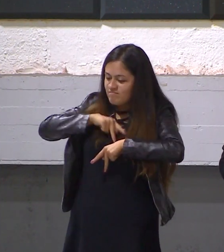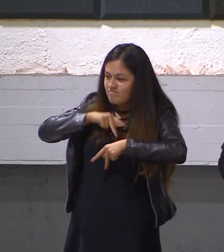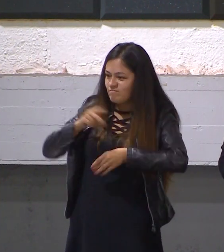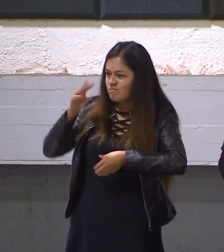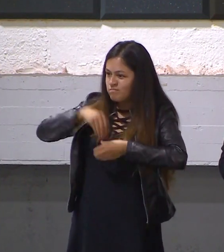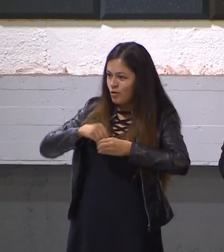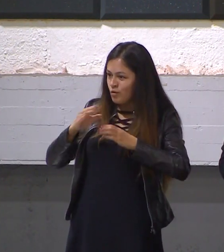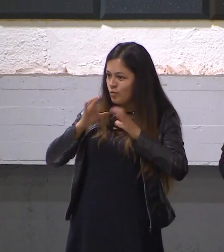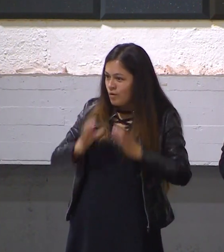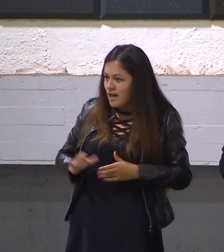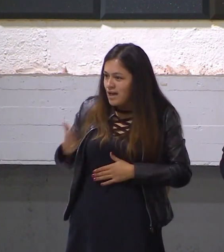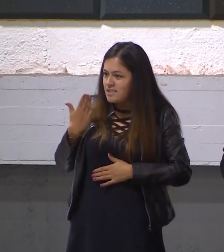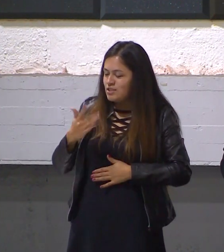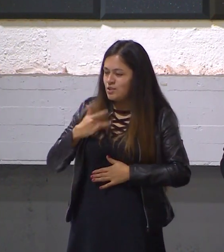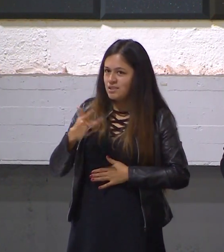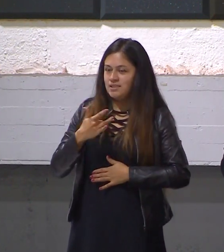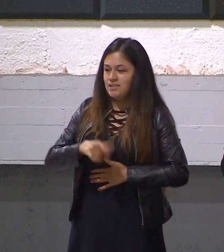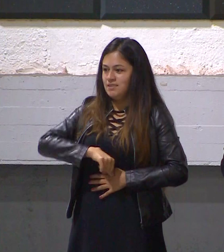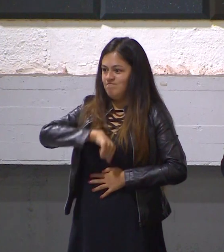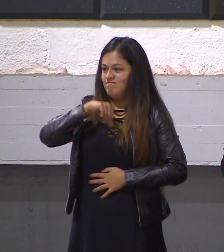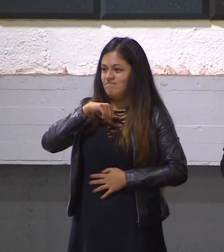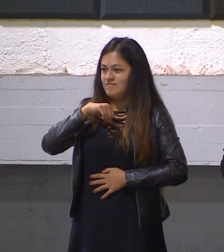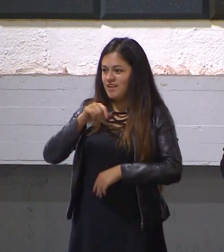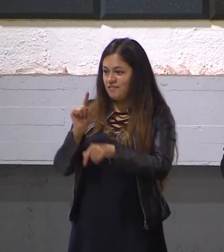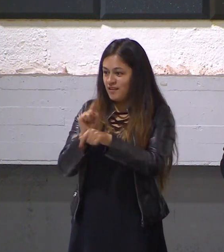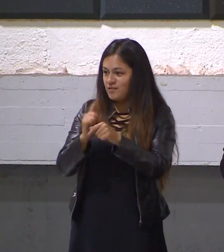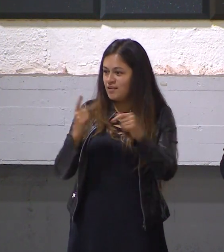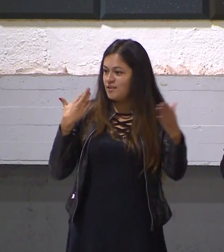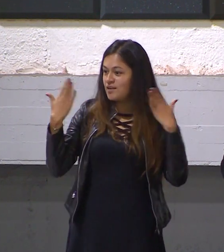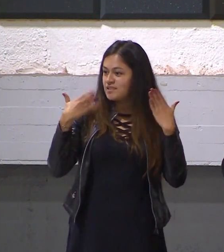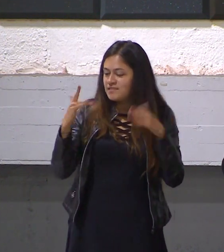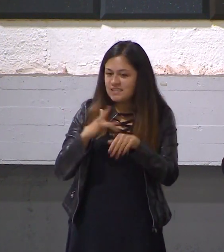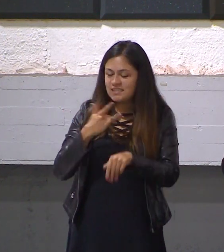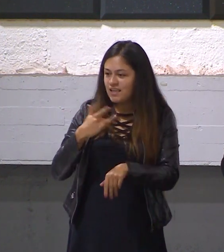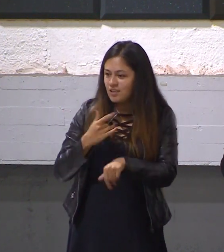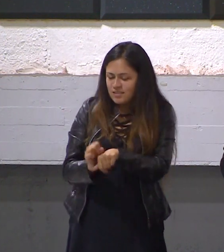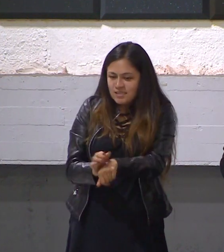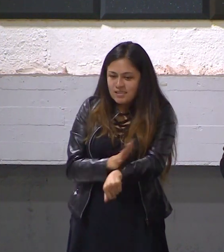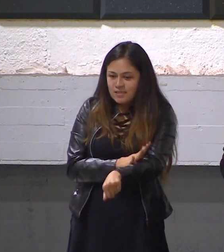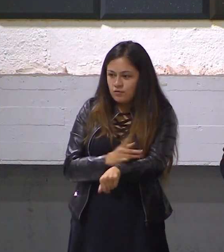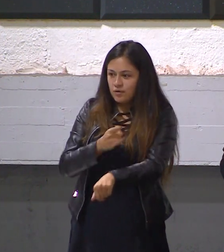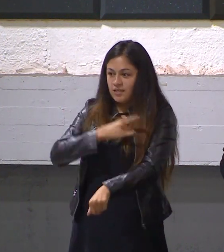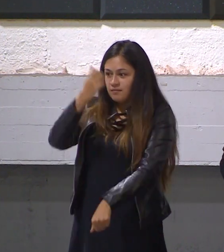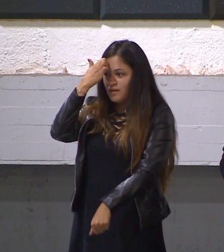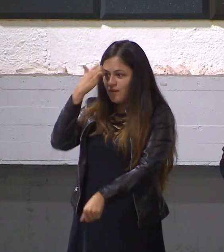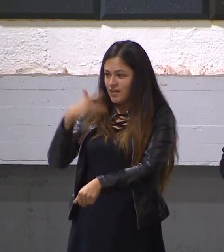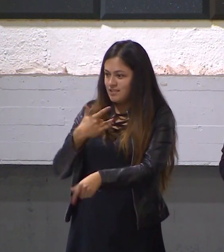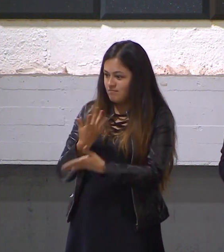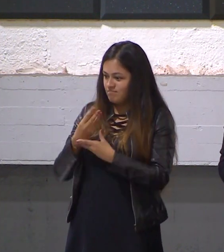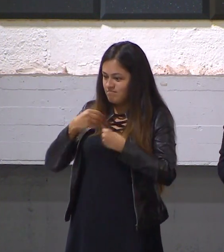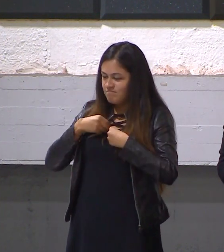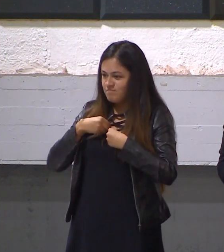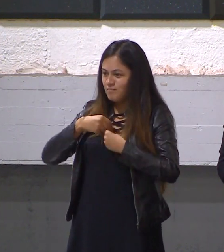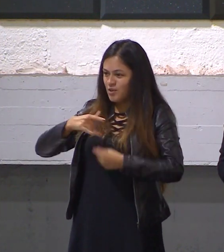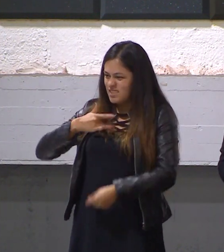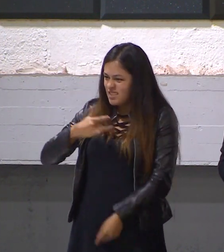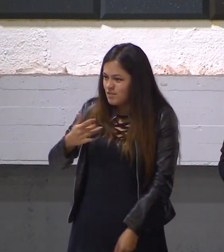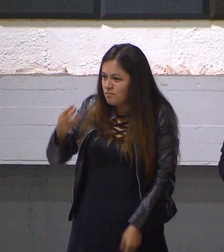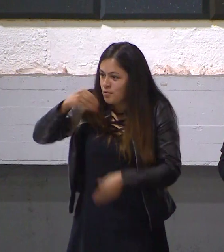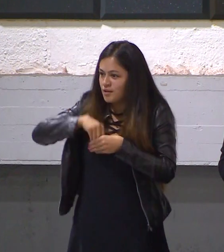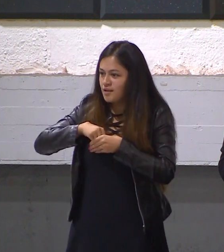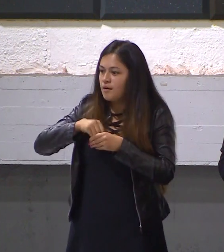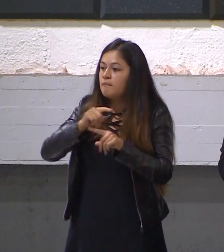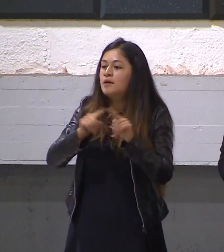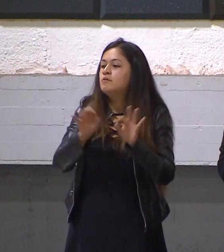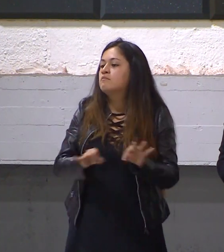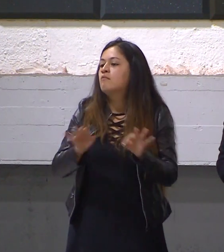académicos se nos mete la facultad de educación física y se nos mete la universidad pedagógica pero qué bonito descubrir aquí de